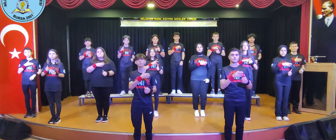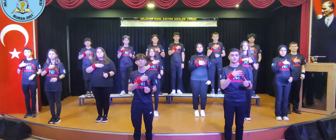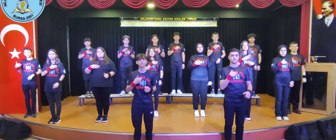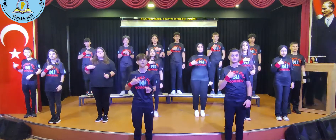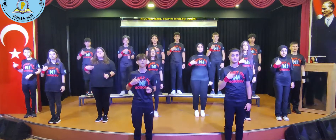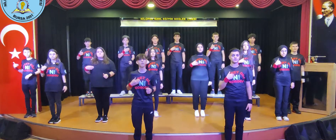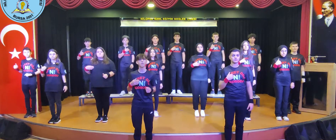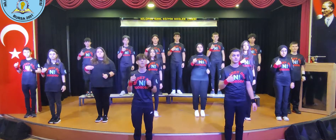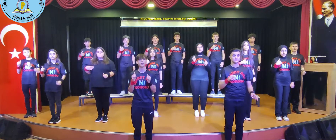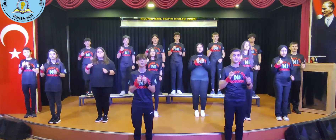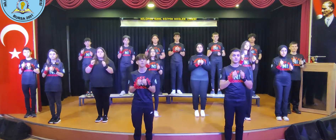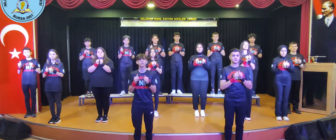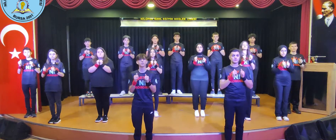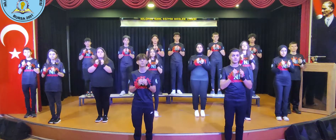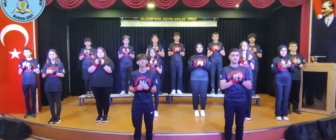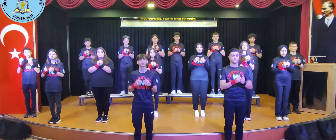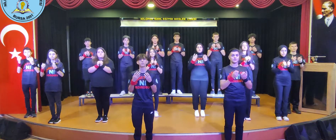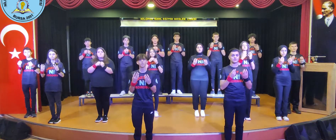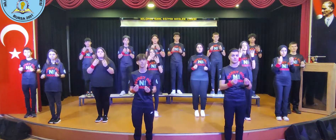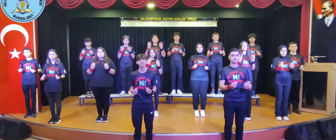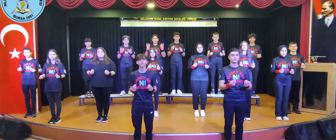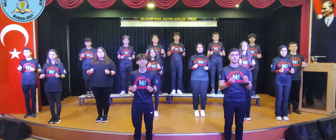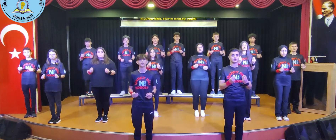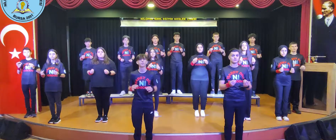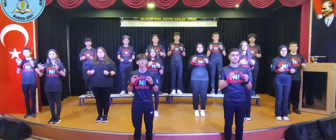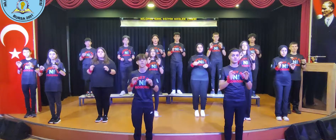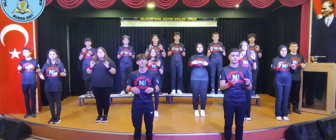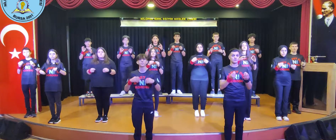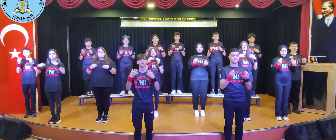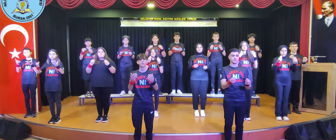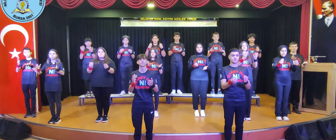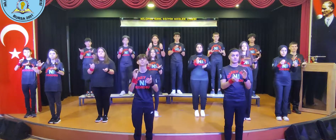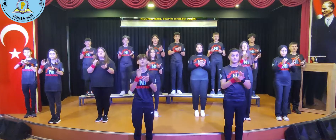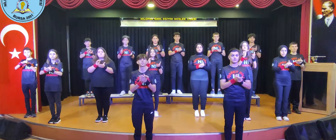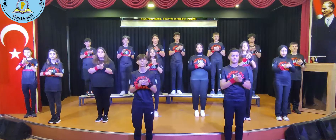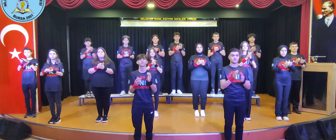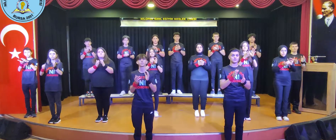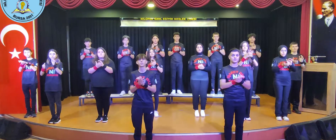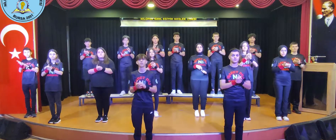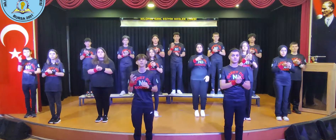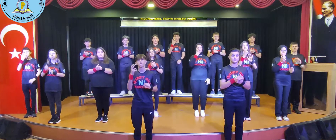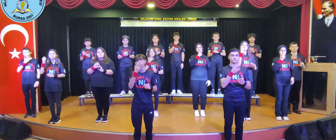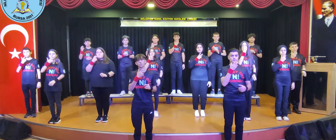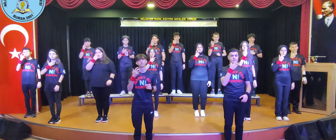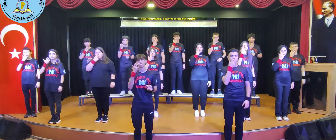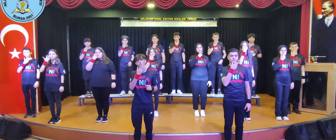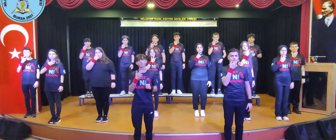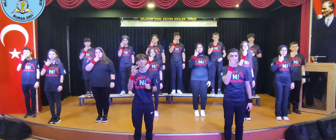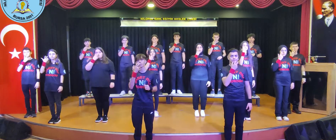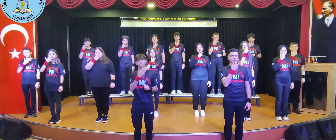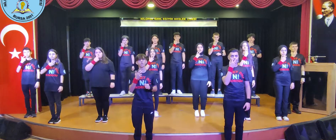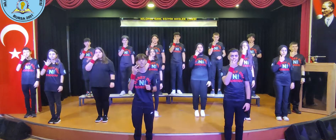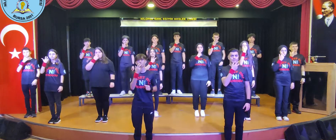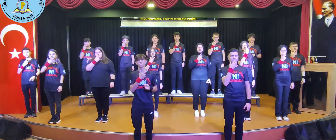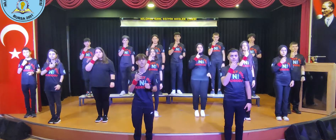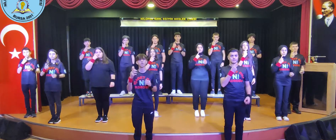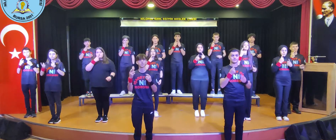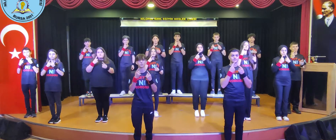kaçın bizlere Birlikte onu unut hep verelim el ele Türküler şarkılar